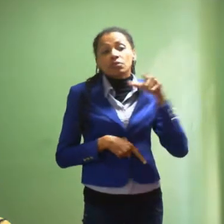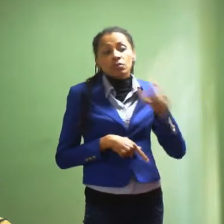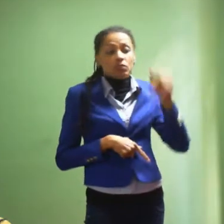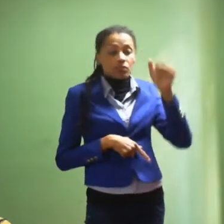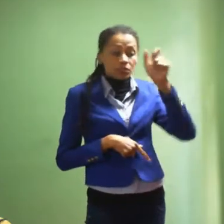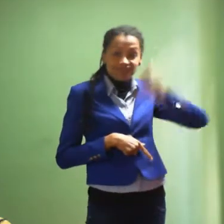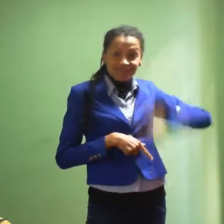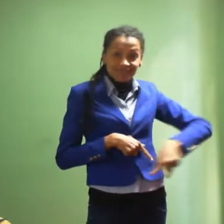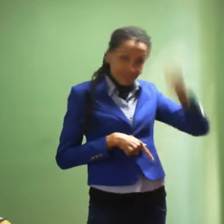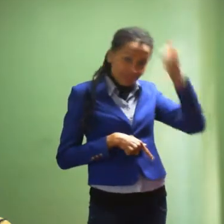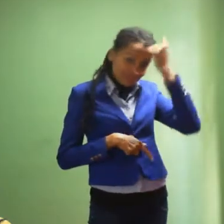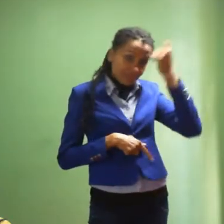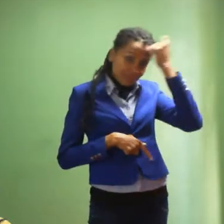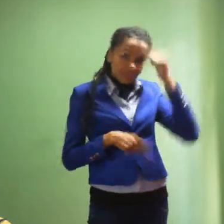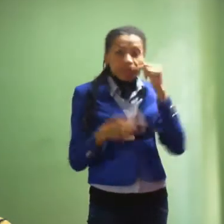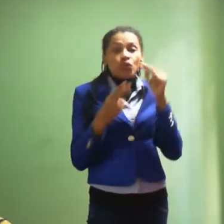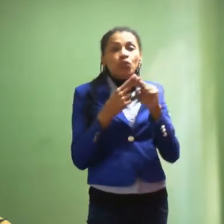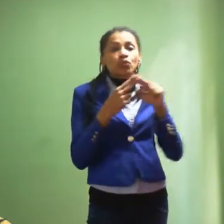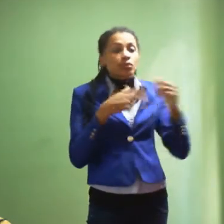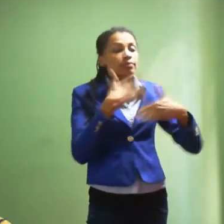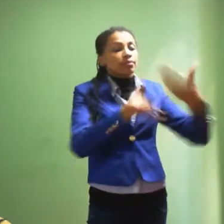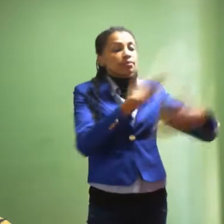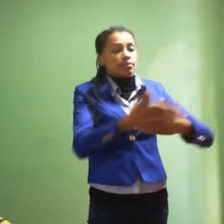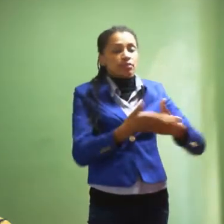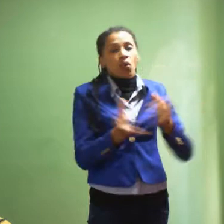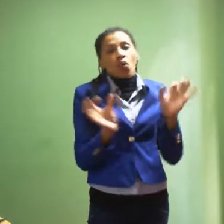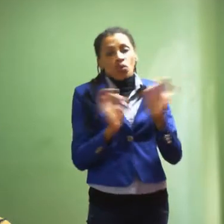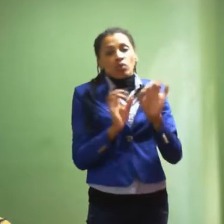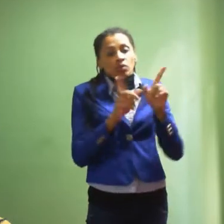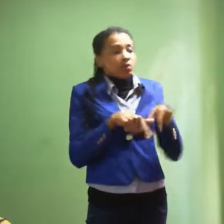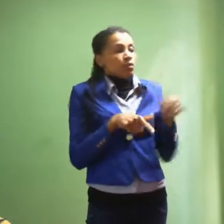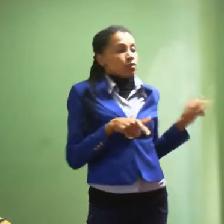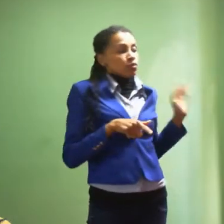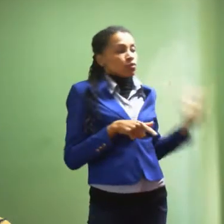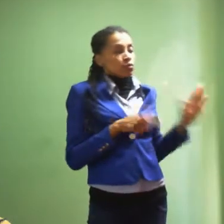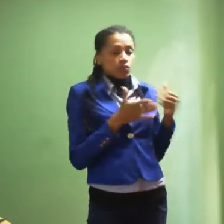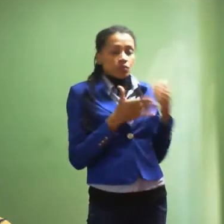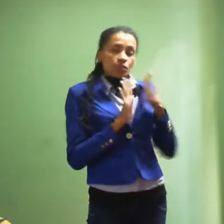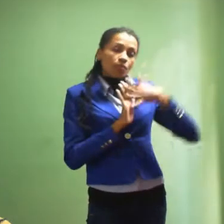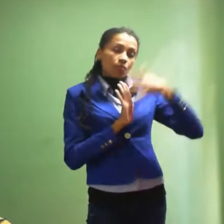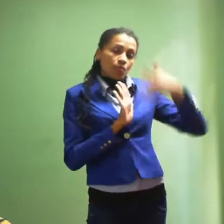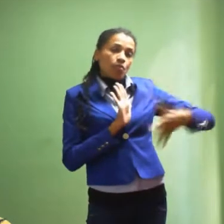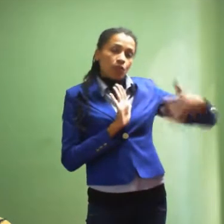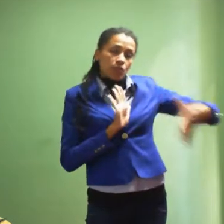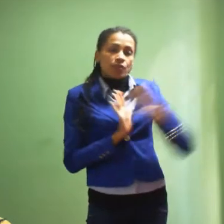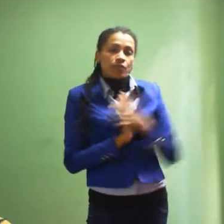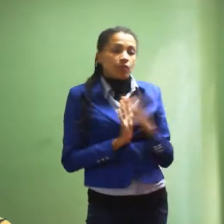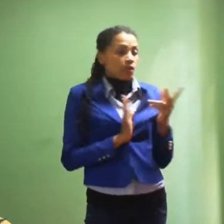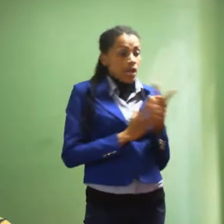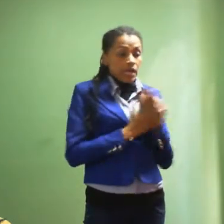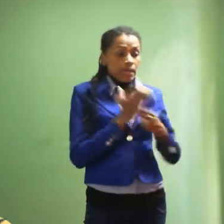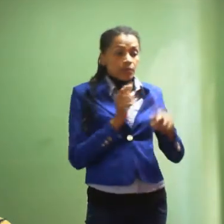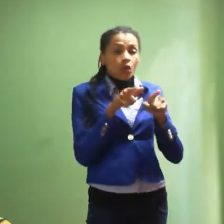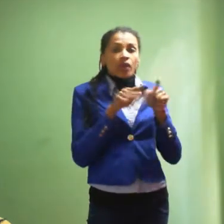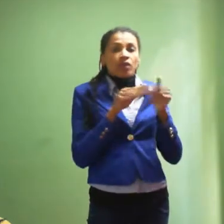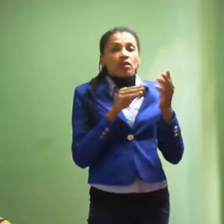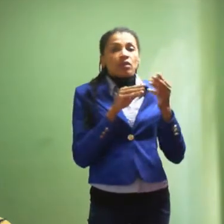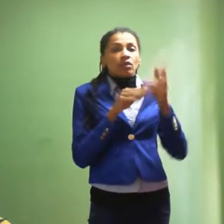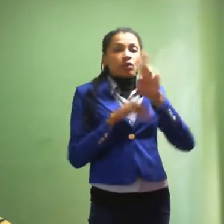para que lleve el proceso y al modelo lingüístico si es que está en el aula, para que sigan la ruta. Ese